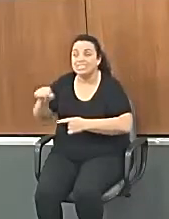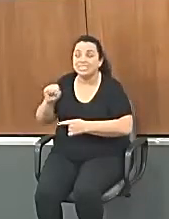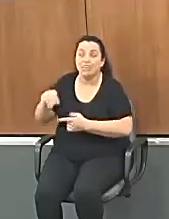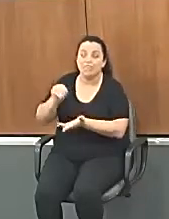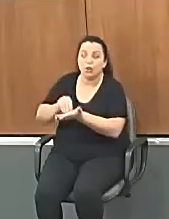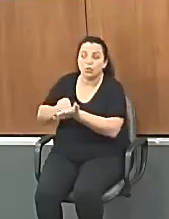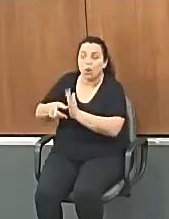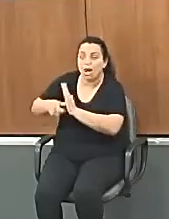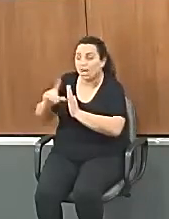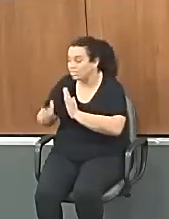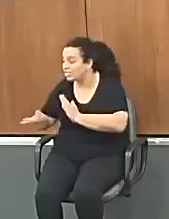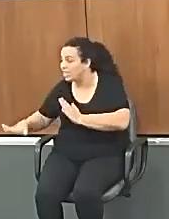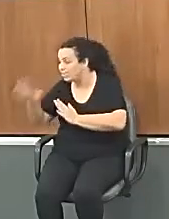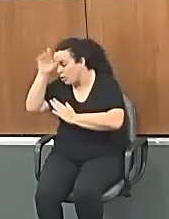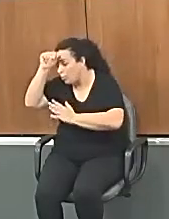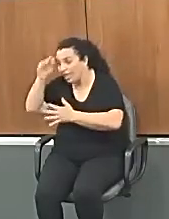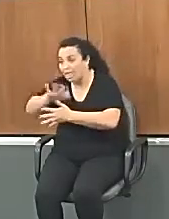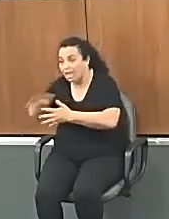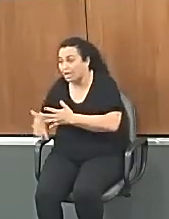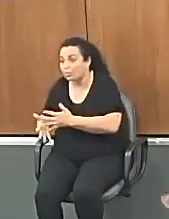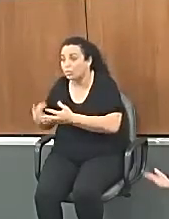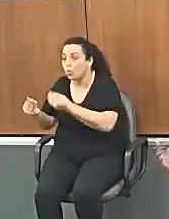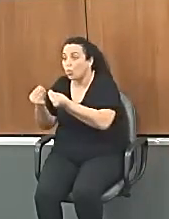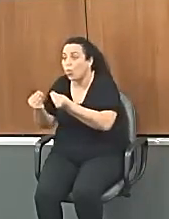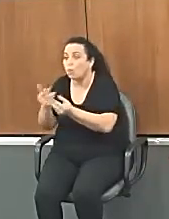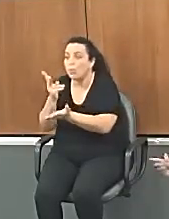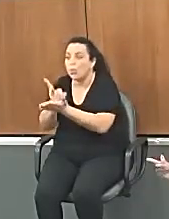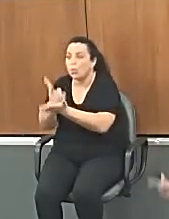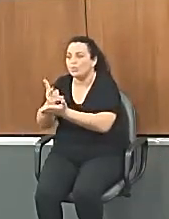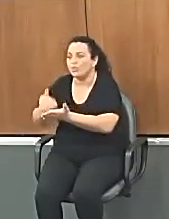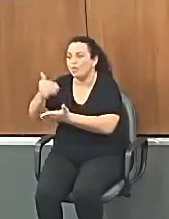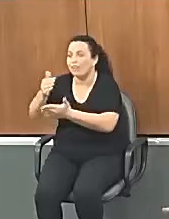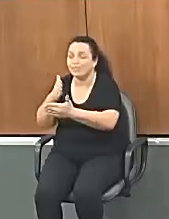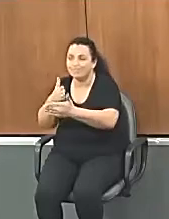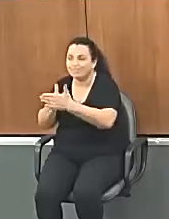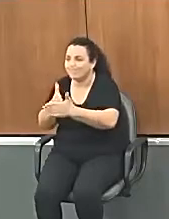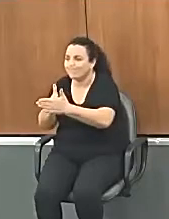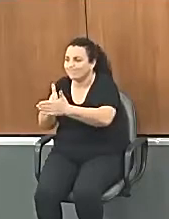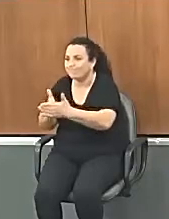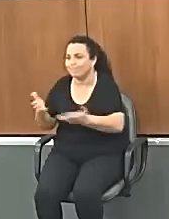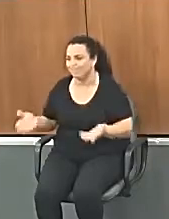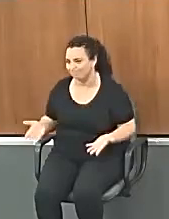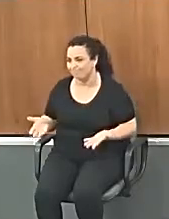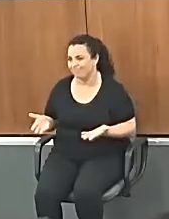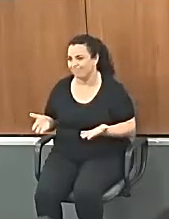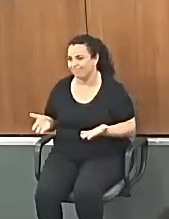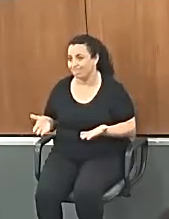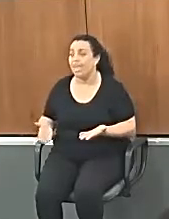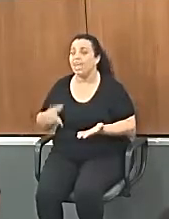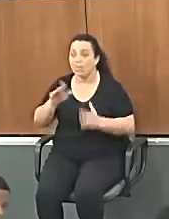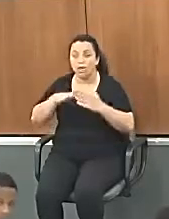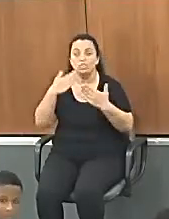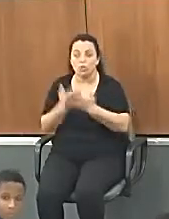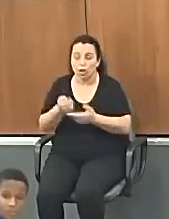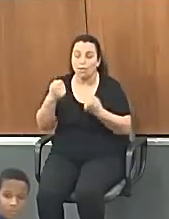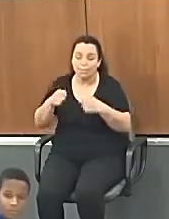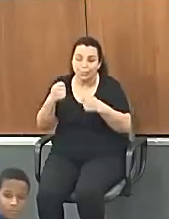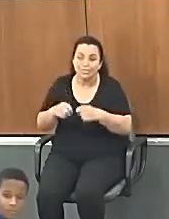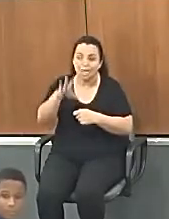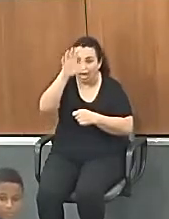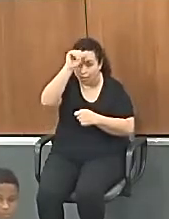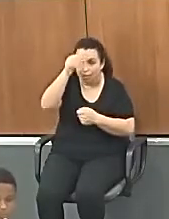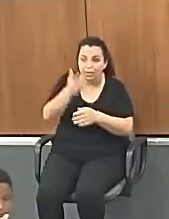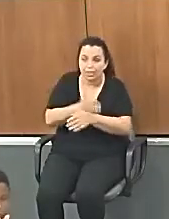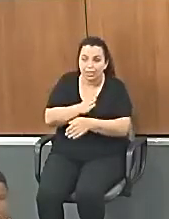seja surdo o cego vê as particularidades preparar as escolas a inclusão vai